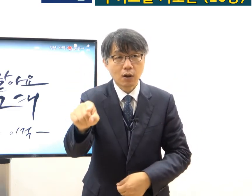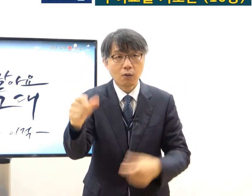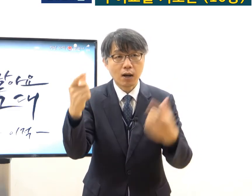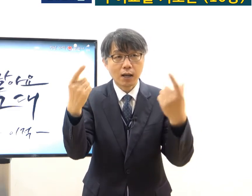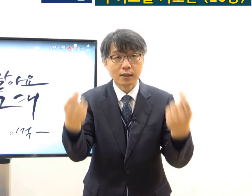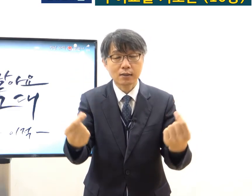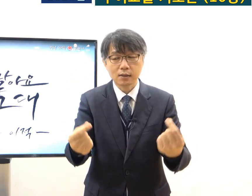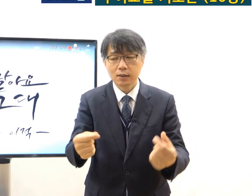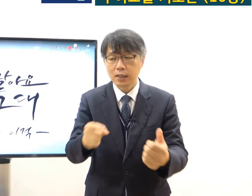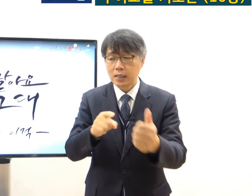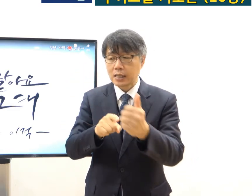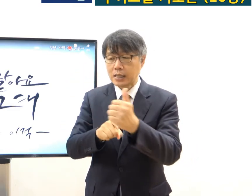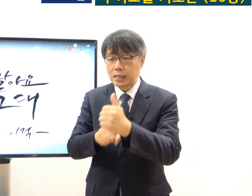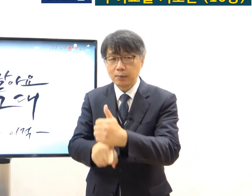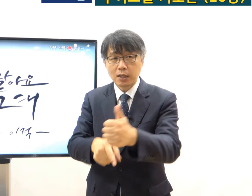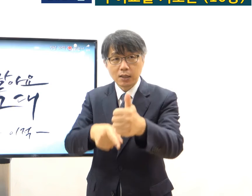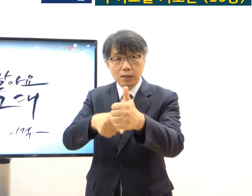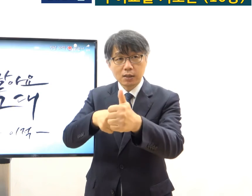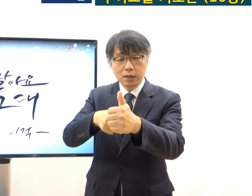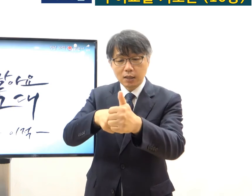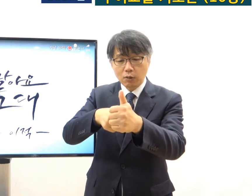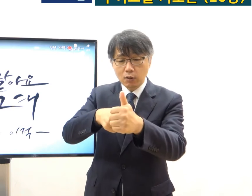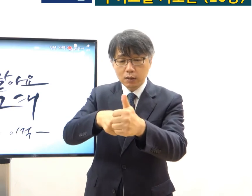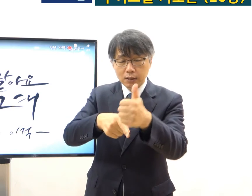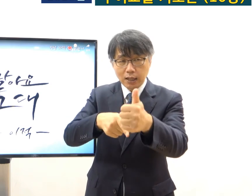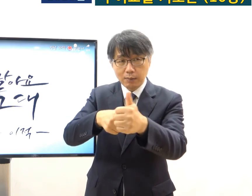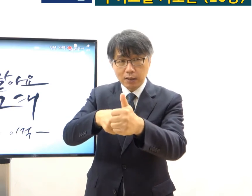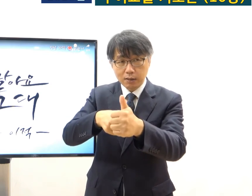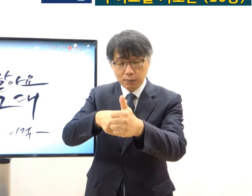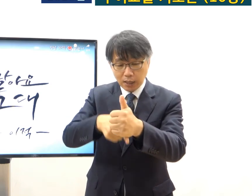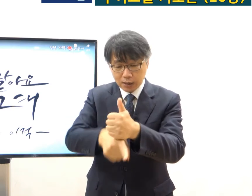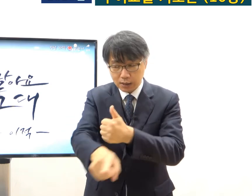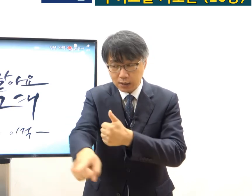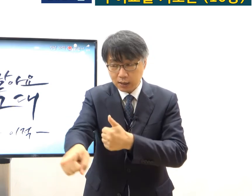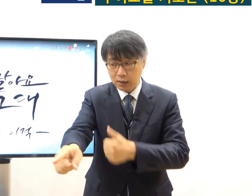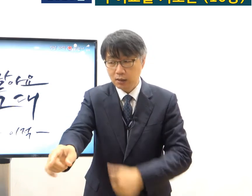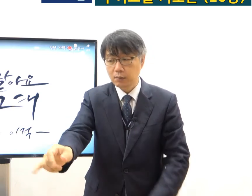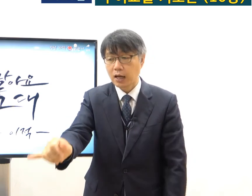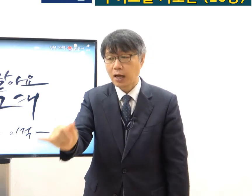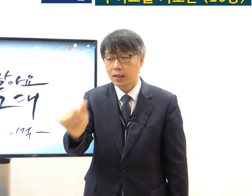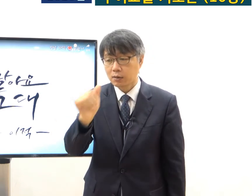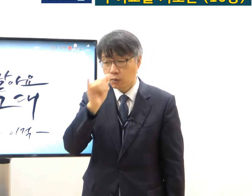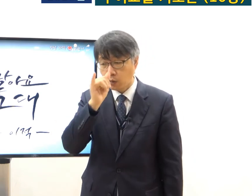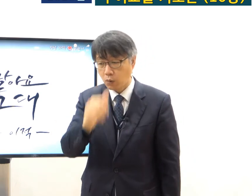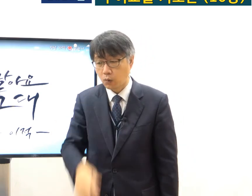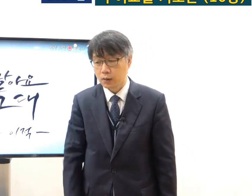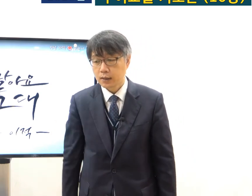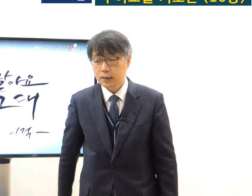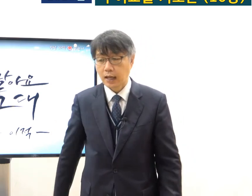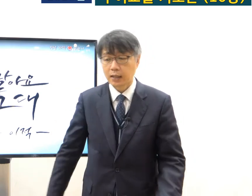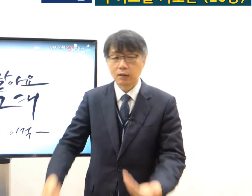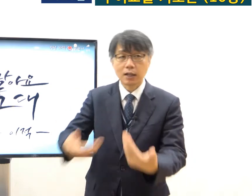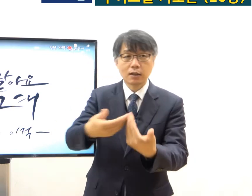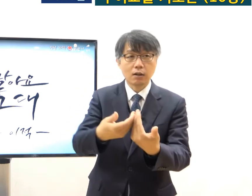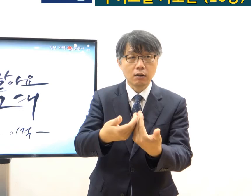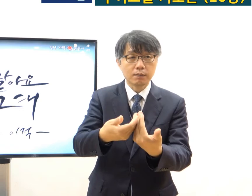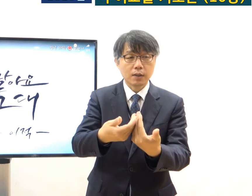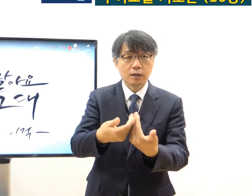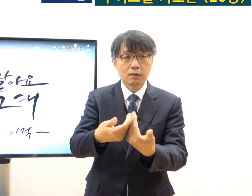그것과 같은 의미, 뜻 있죠? 사람의 뜻 밑에 뜻이 의미가 있죠. 자, 떠나는 거요. 떠나는